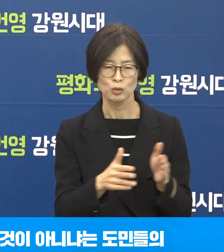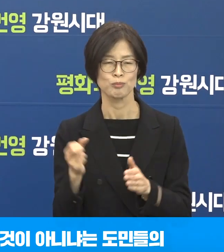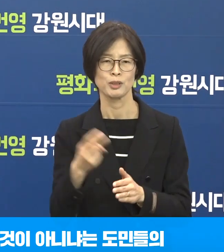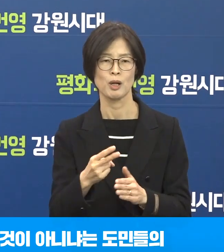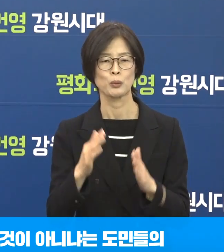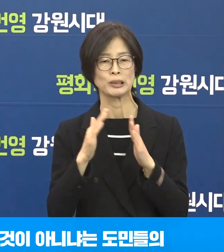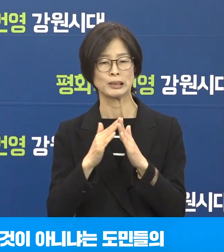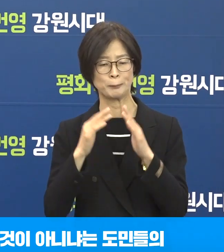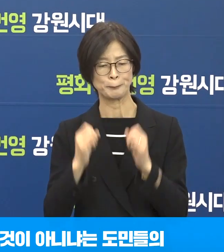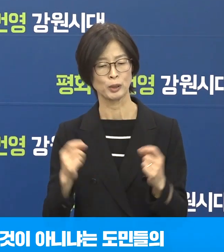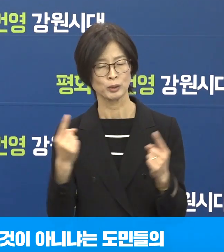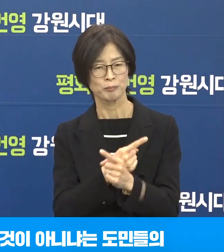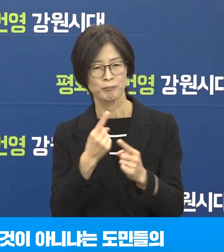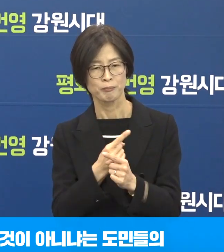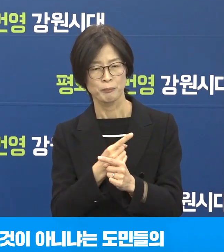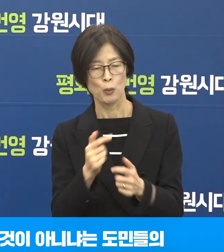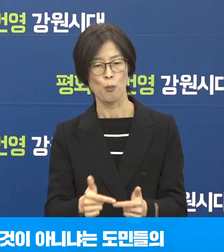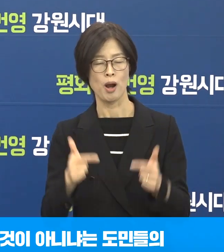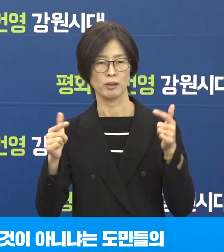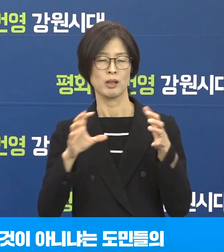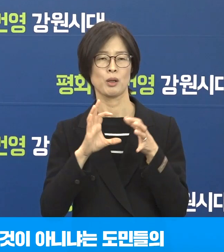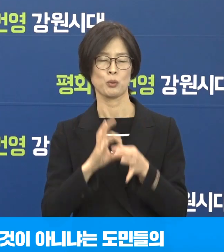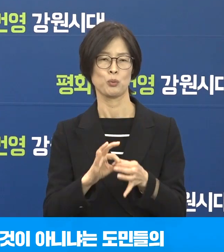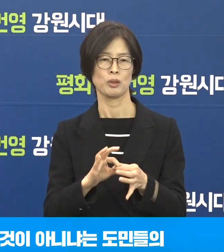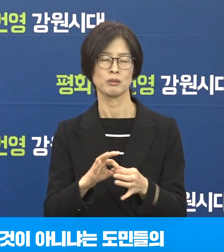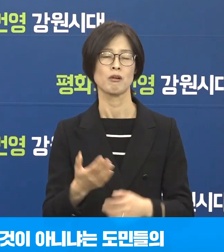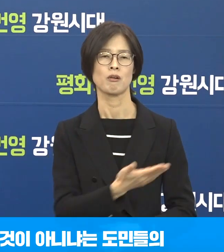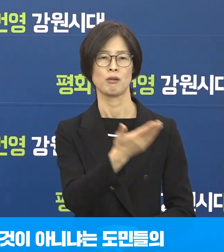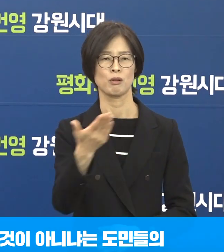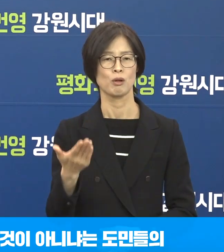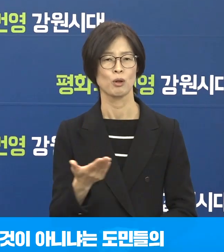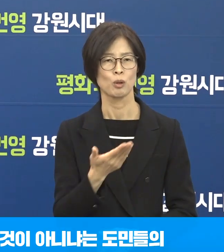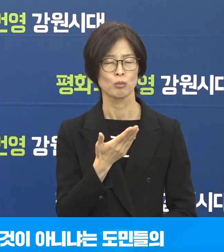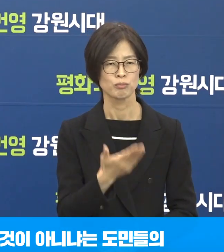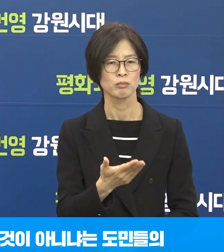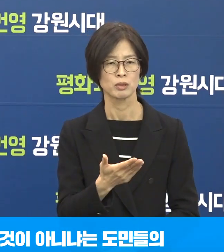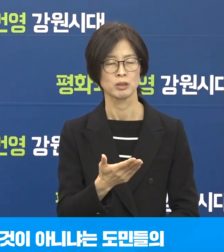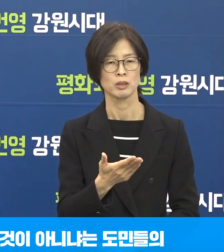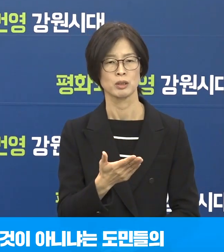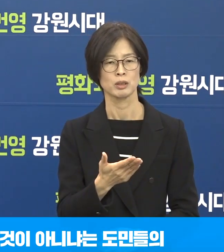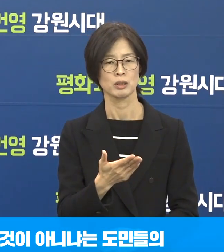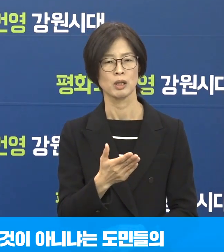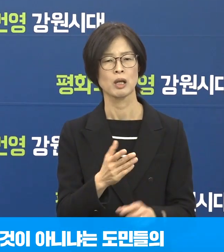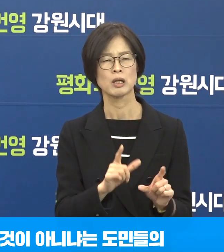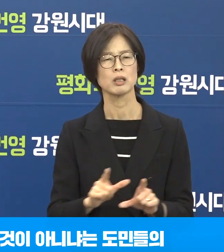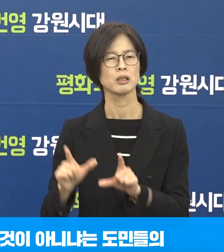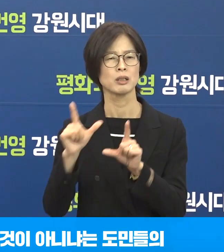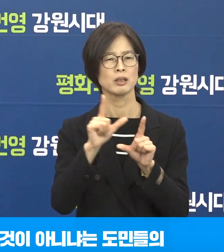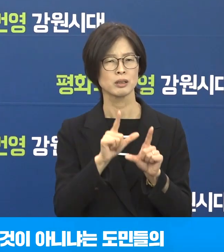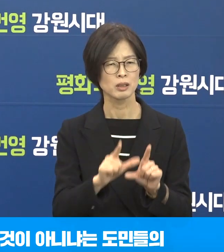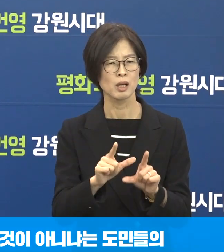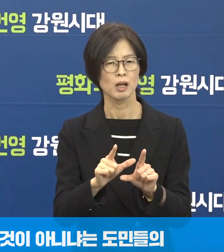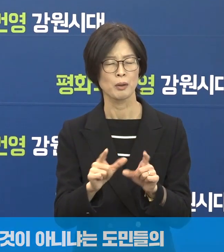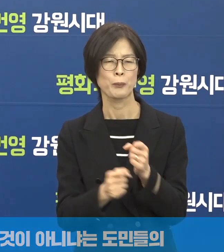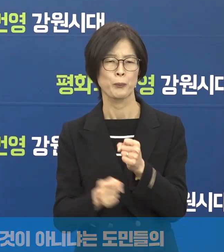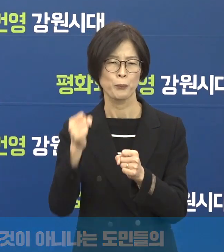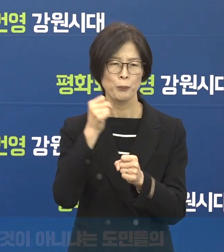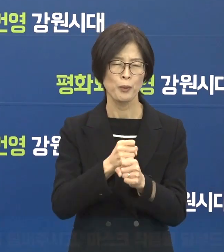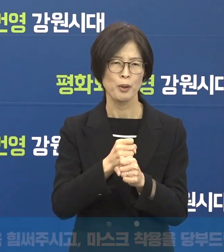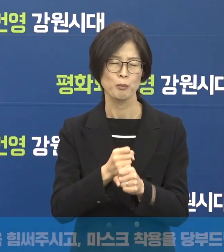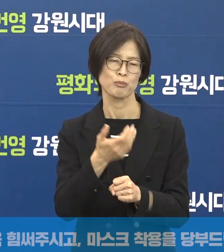등 비상방역 대책을 통해 도민들께 단계적 일상을 돌려드리고자 만전을 기하고